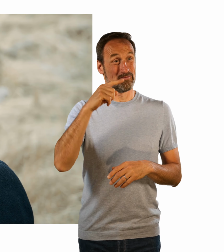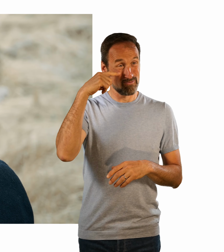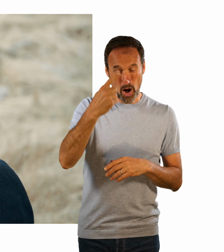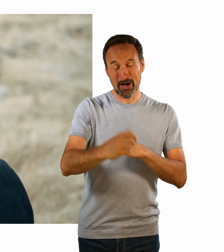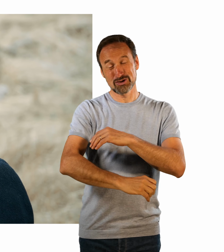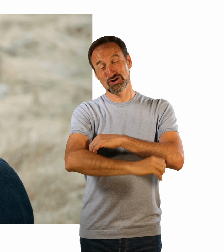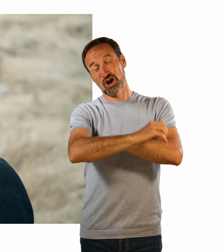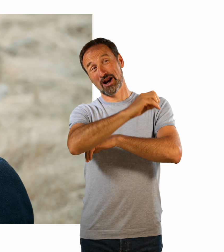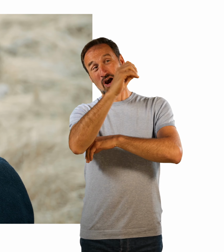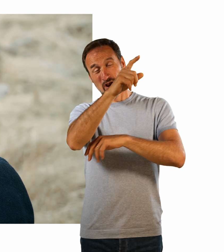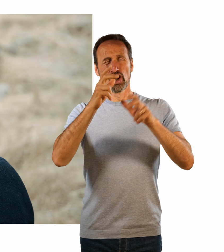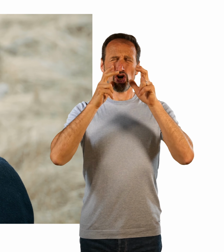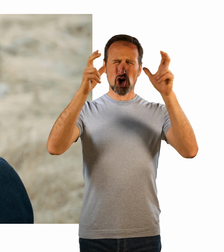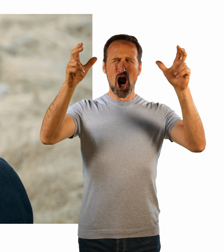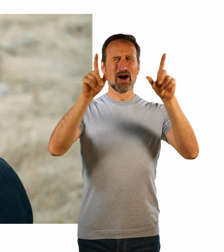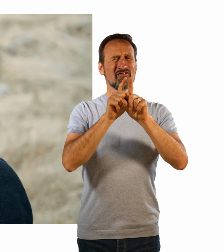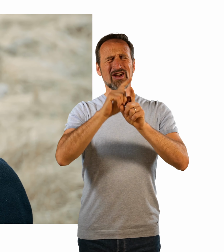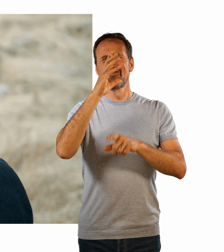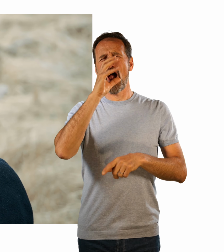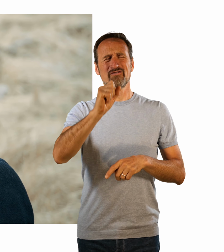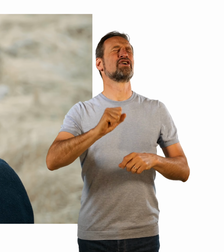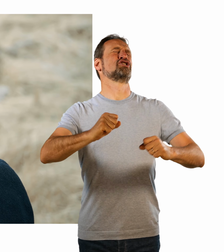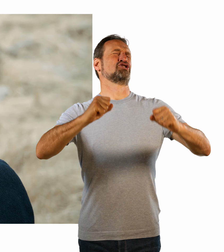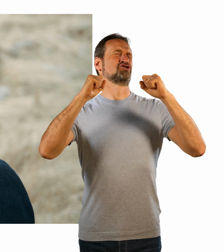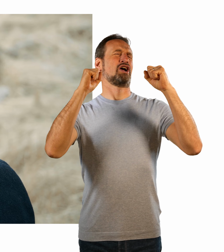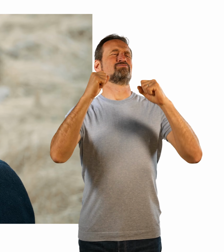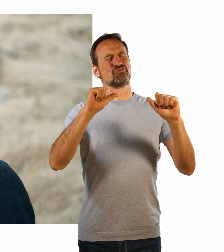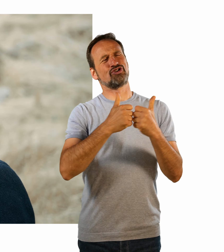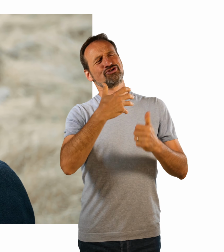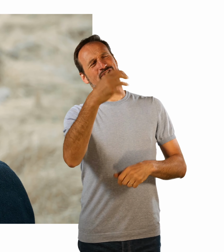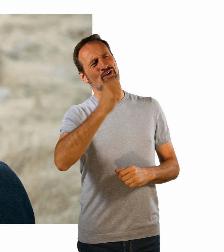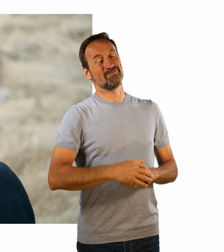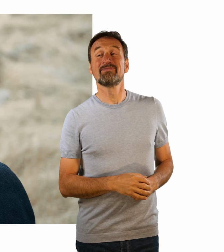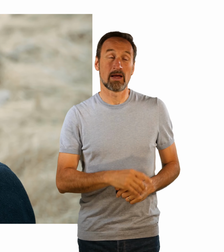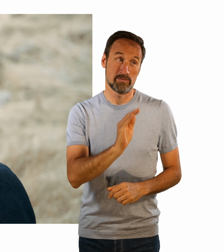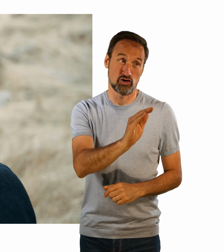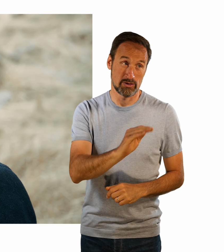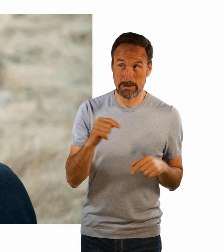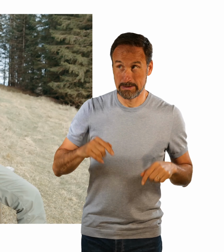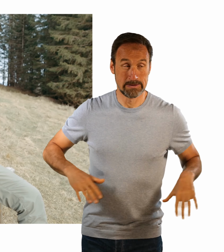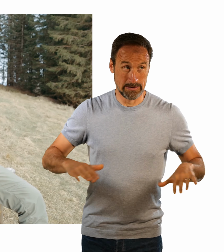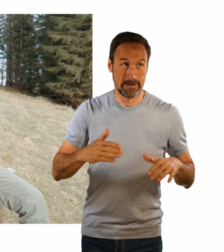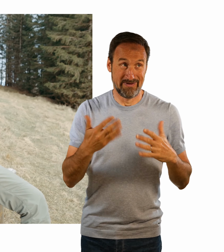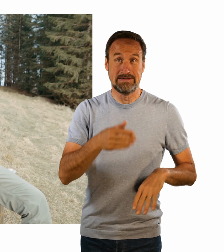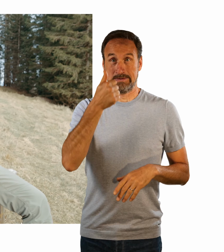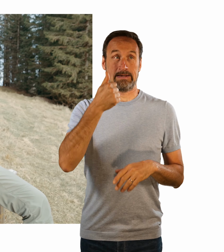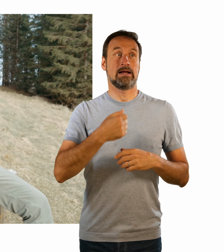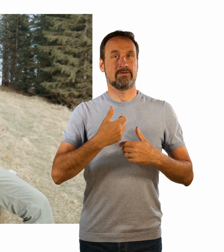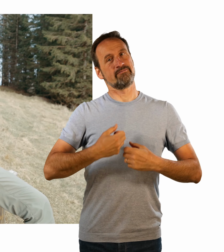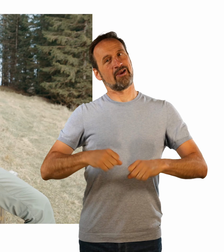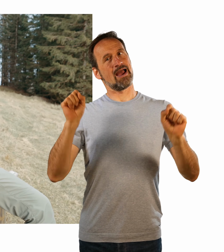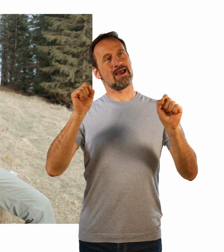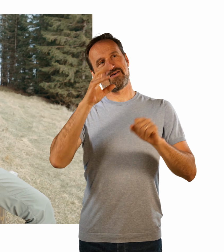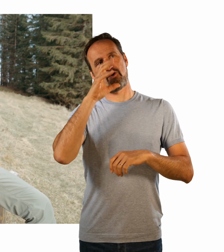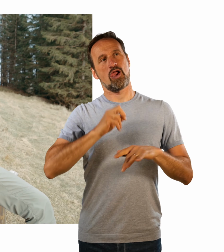loslässt, hast du die Challenge gewonnen. Apropos Wolf. In dieser Gegend hier ist kürzlich ein freilaufender Wolf gesichtet worden. Aber nur keine Panik, Martin